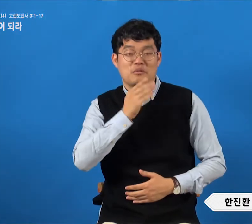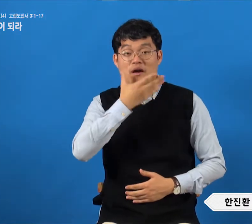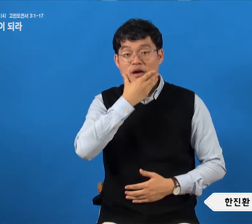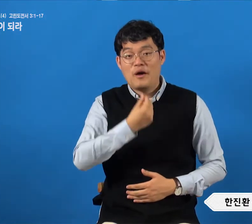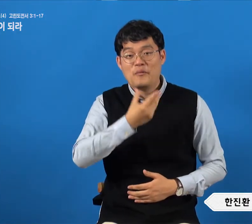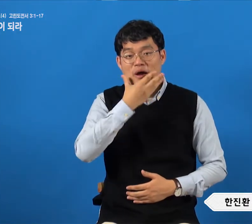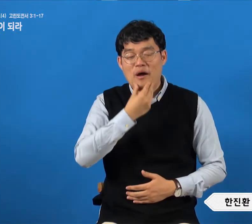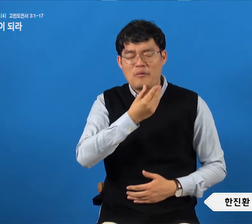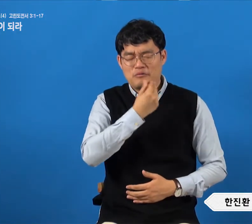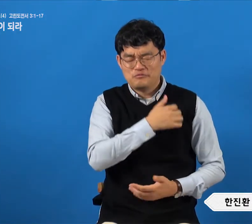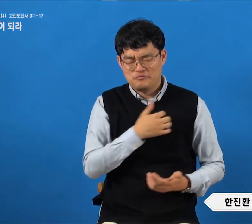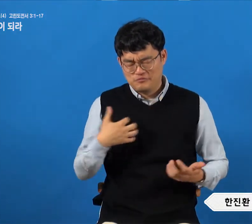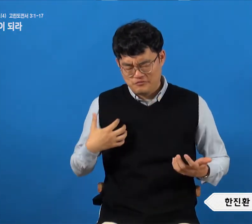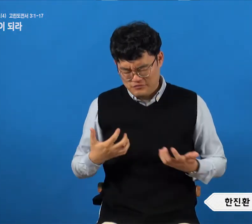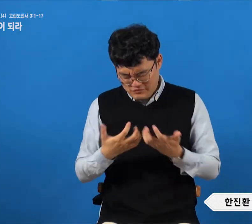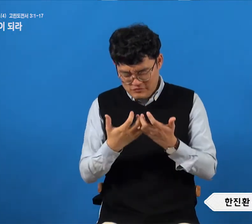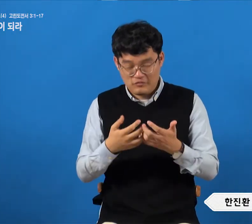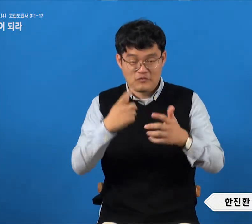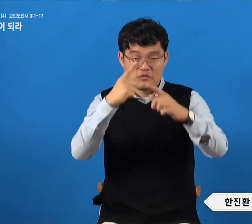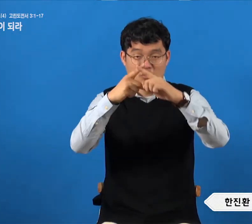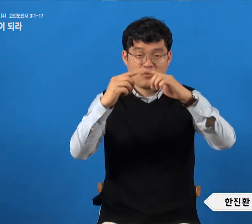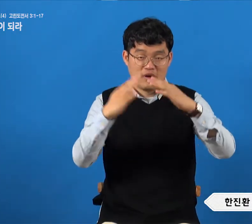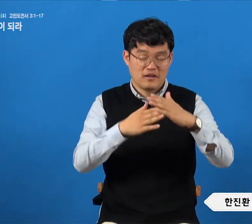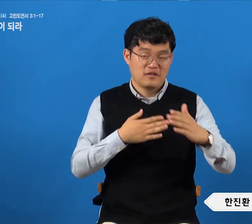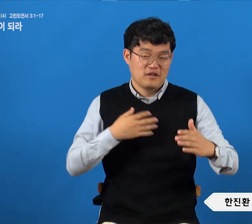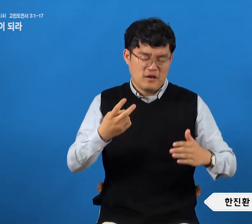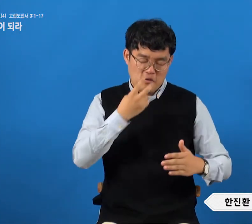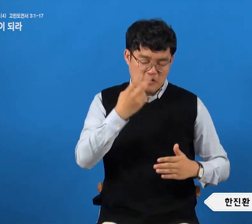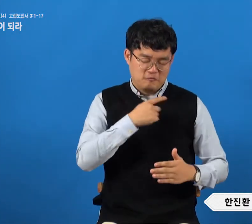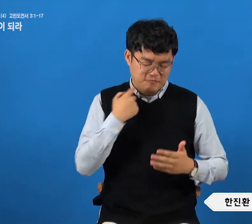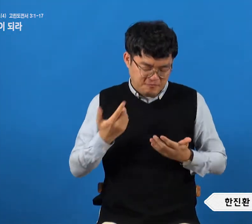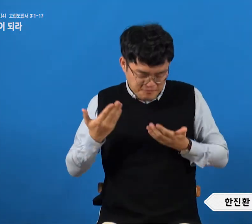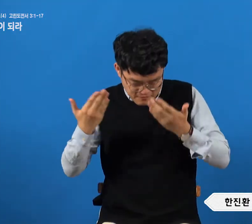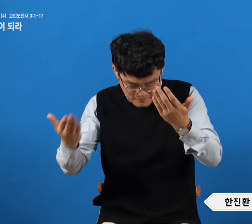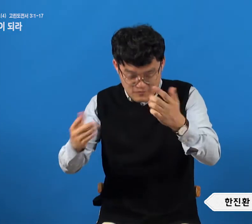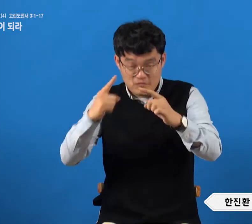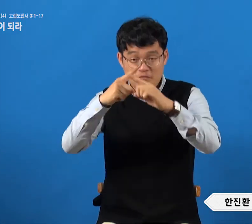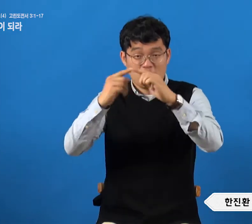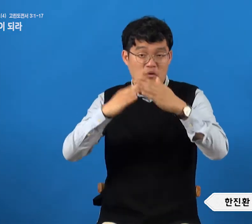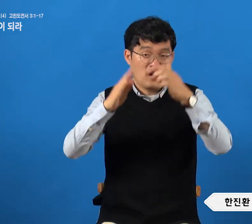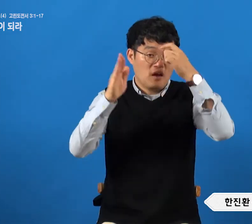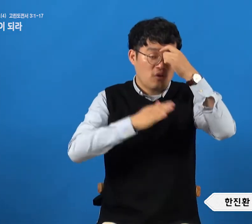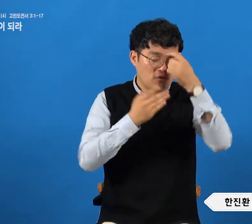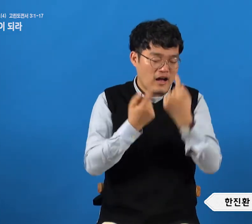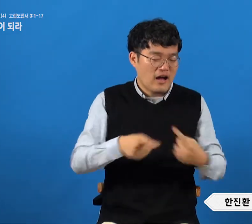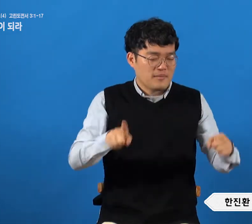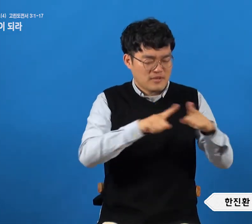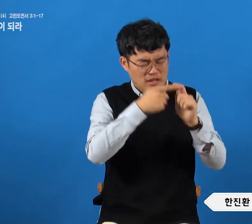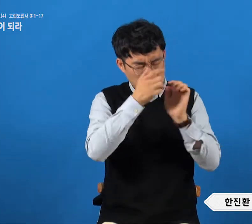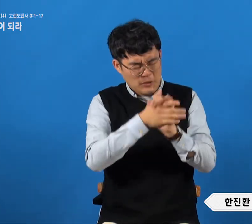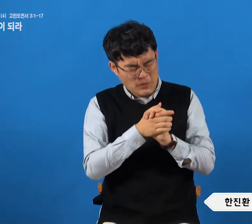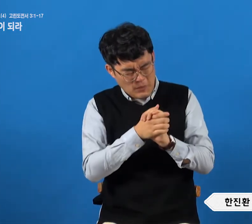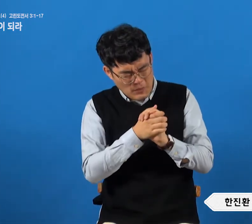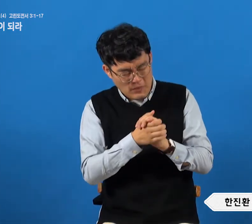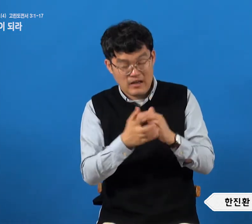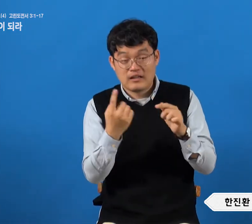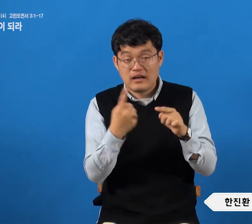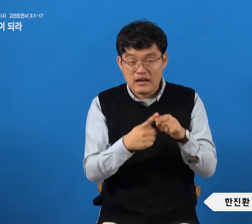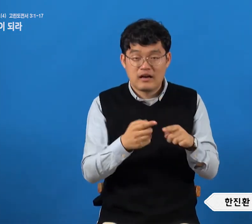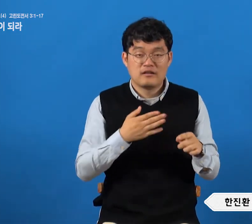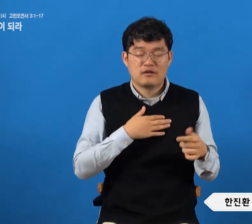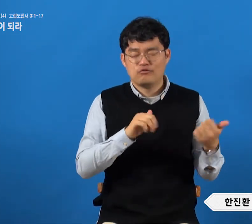겨워서 어쩔 줄 모르는 교회, 내 생명을 다할 수 있는 교회, 성도들과 함께 기도하다가 죽을 수 있는